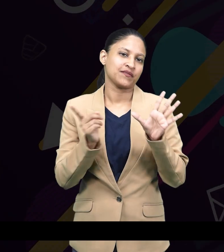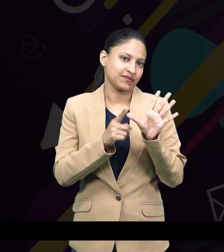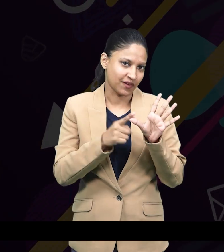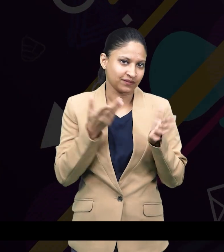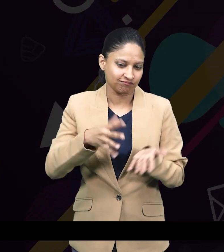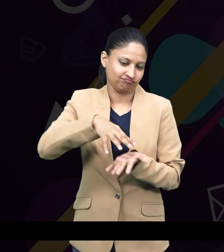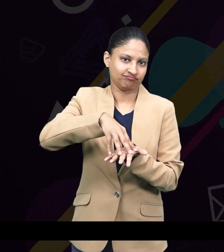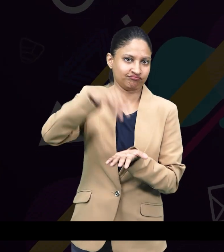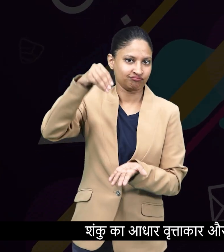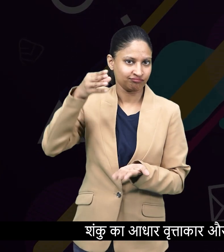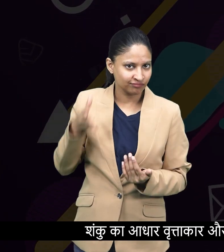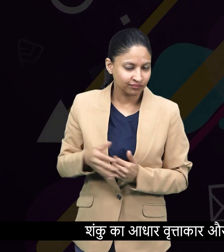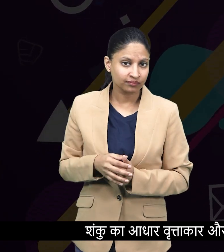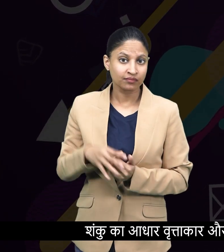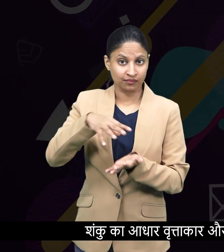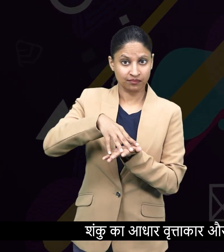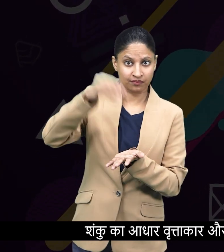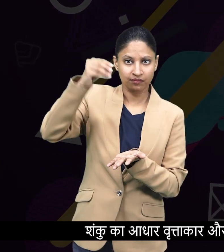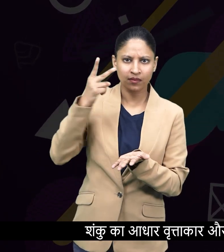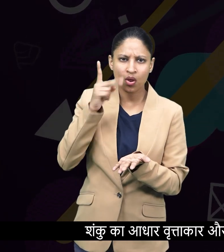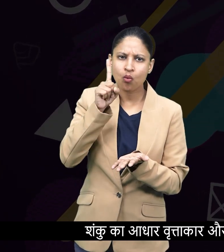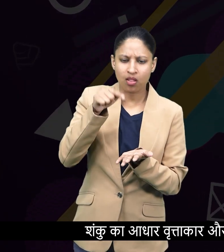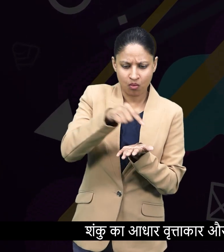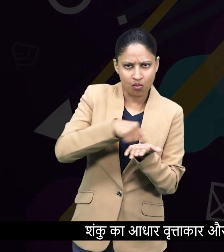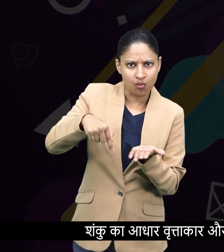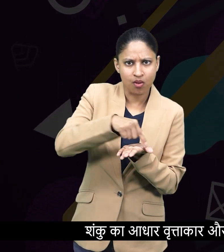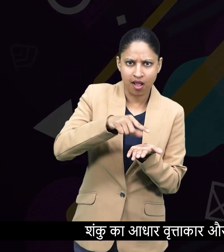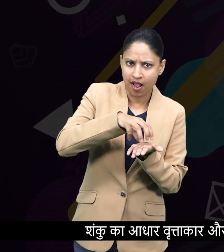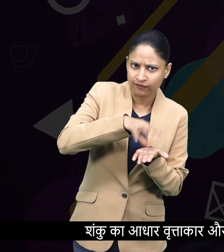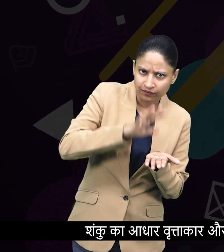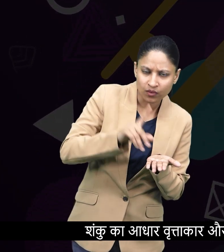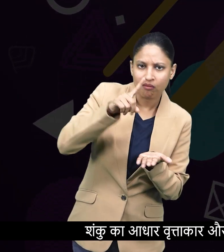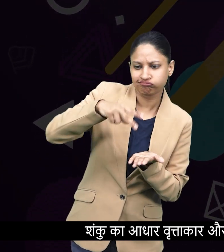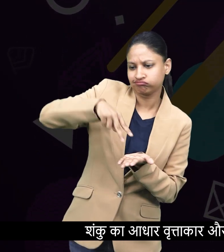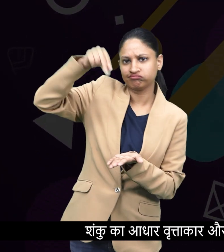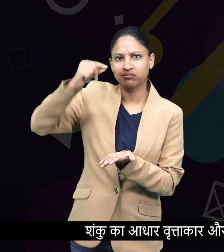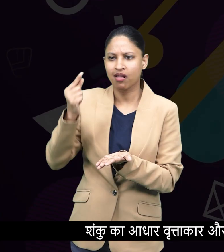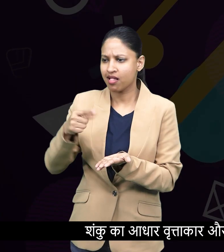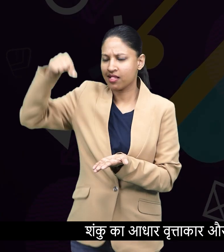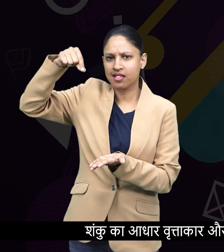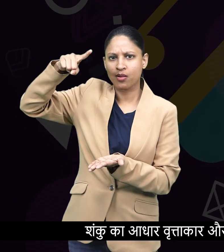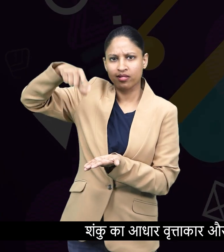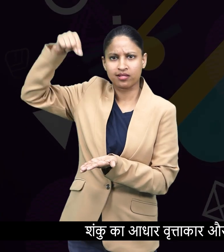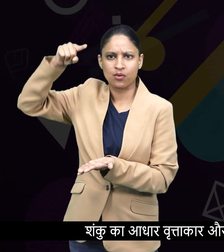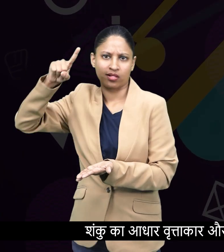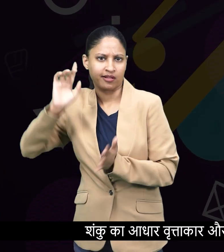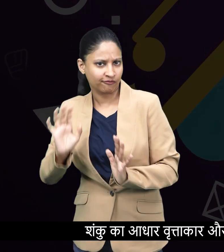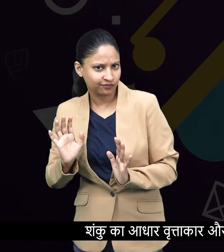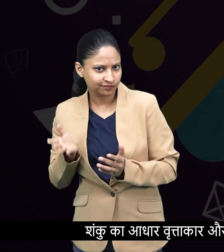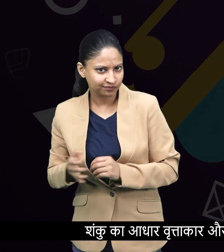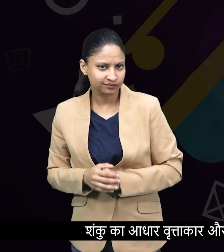5 शंकु। शंकु का आधार वृत्ताकार और ऊपरी भाग नुकीला होता है, जिसे शीर्ष कहते हैं।